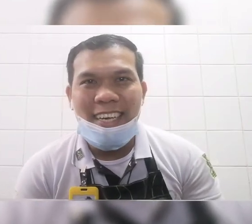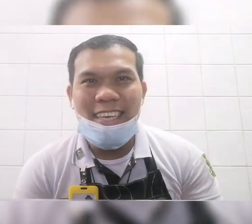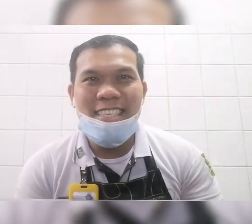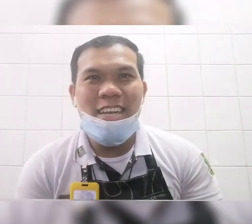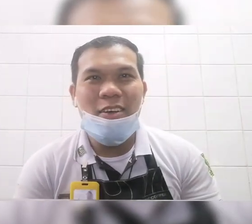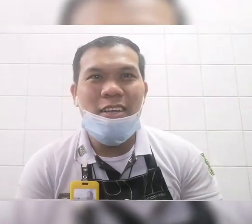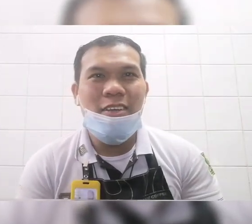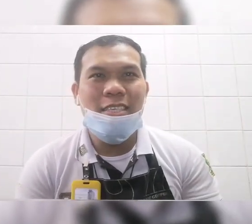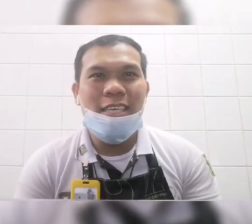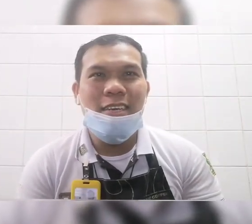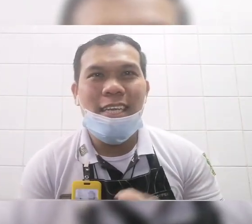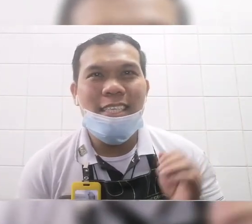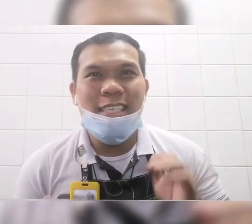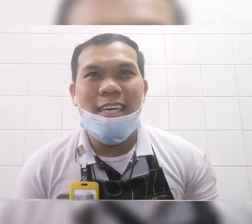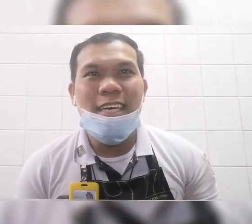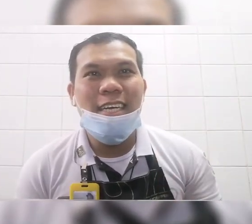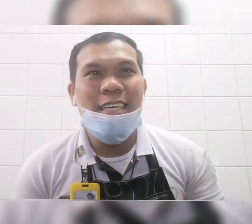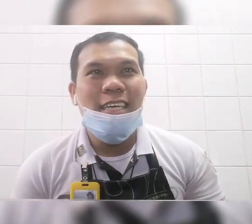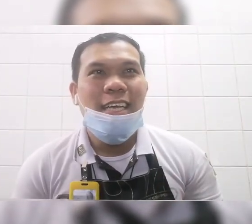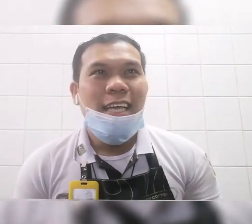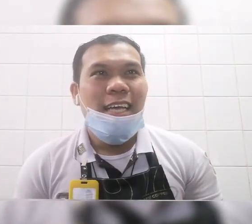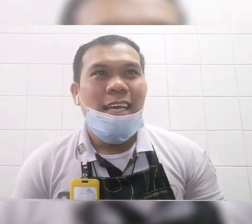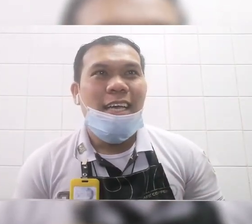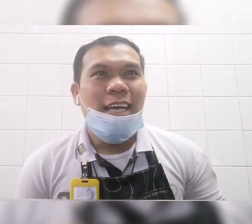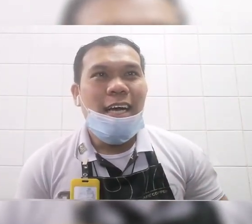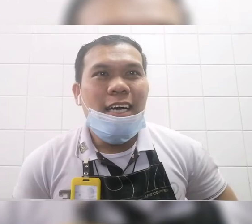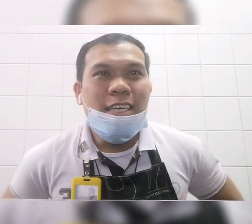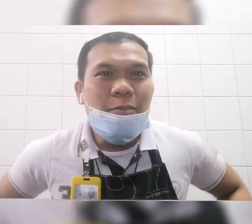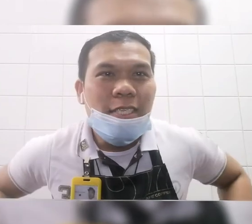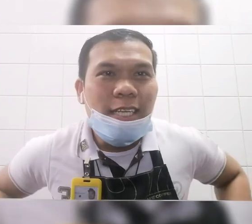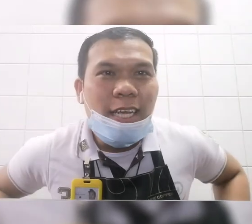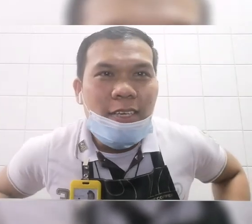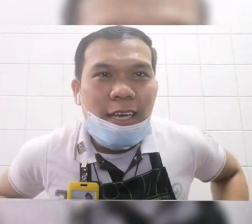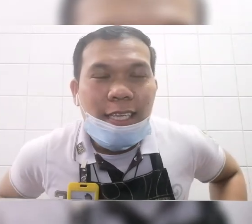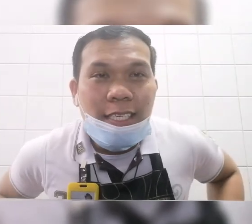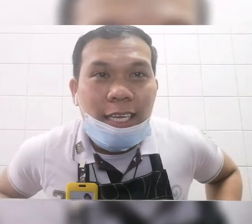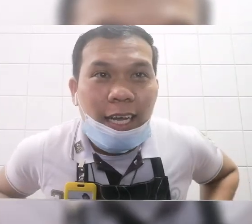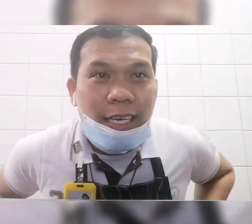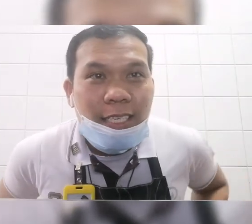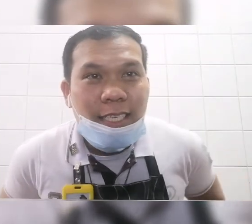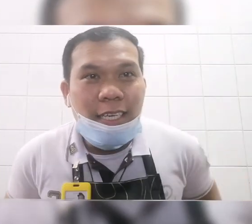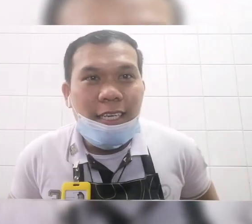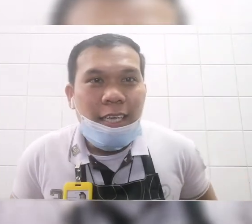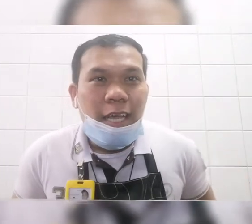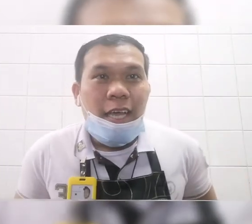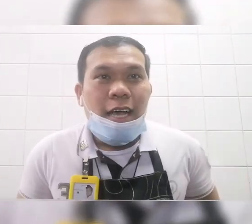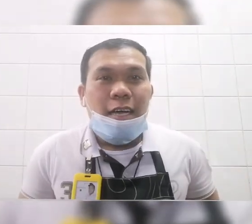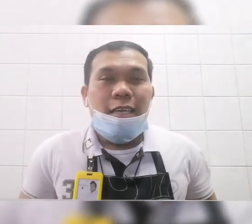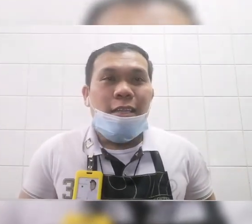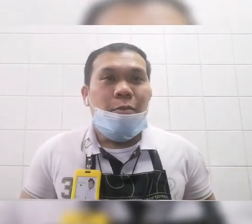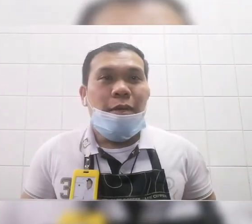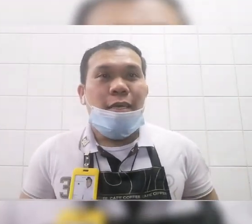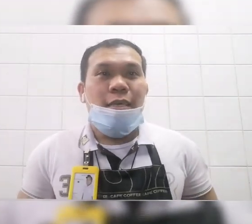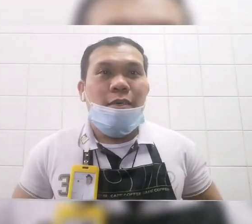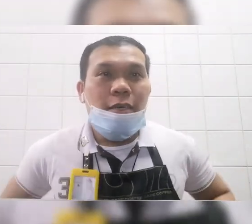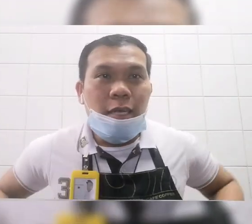Guys, hello sa inyo lahat dyan. Kamusta tayong lahat dyan guys? Ito palang